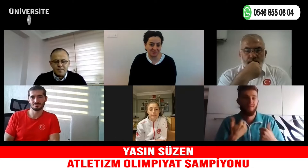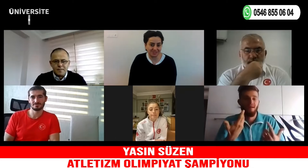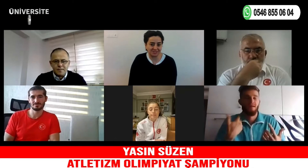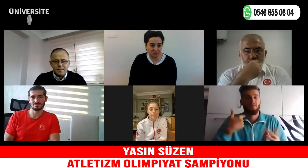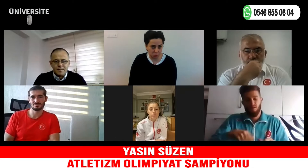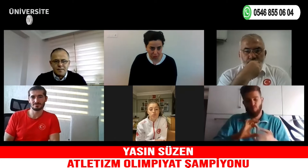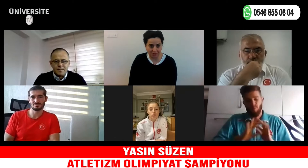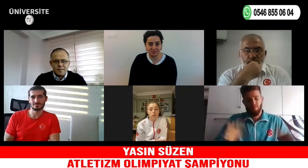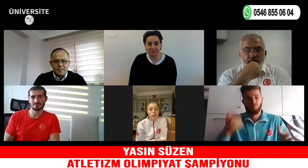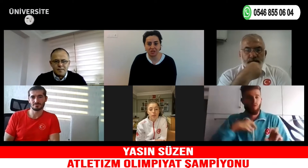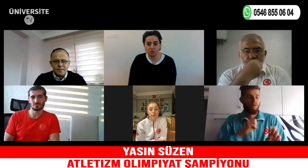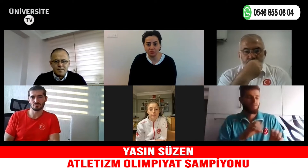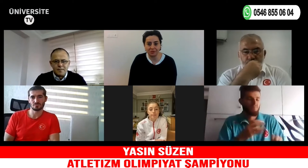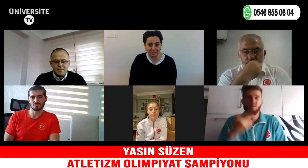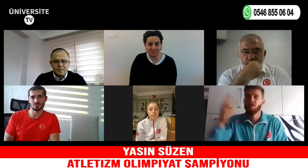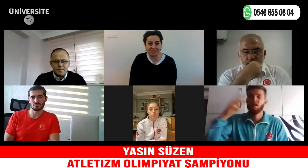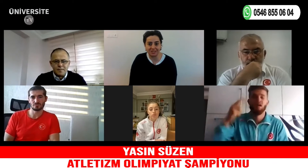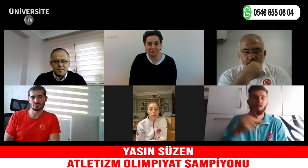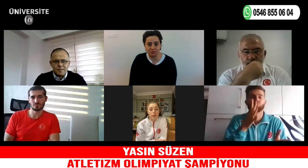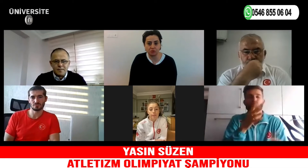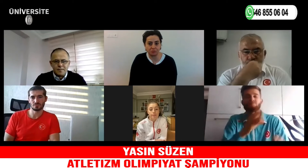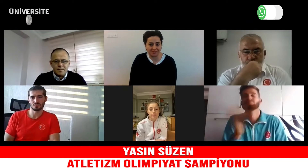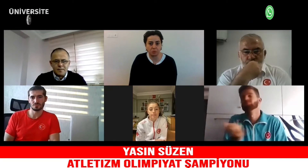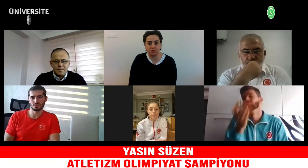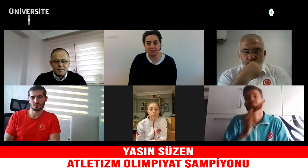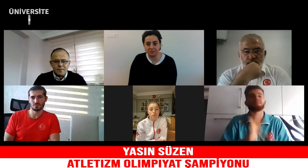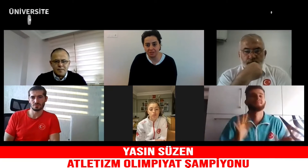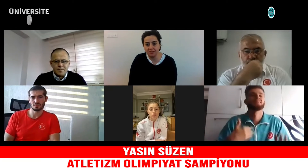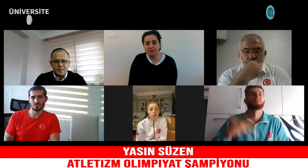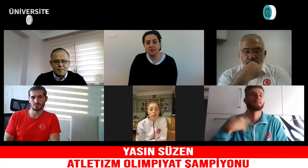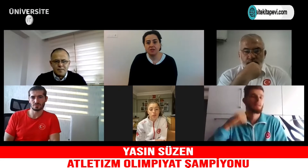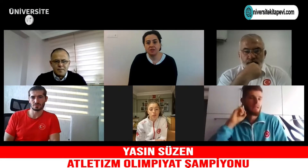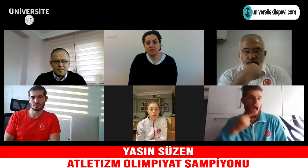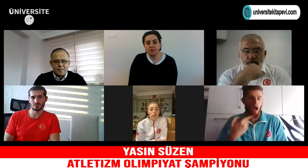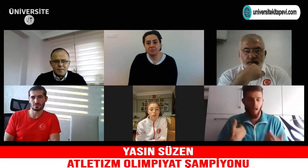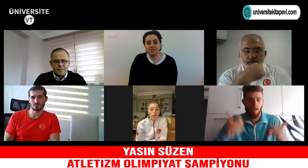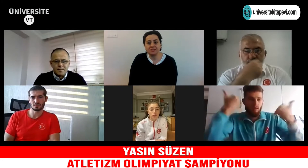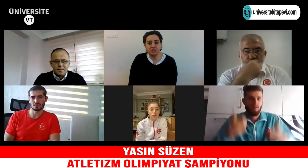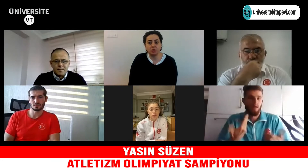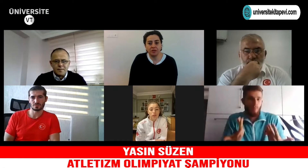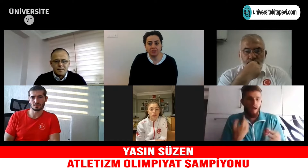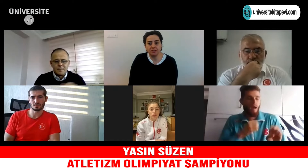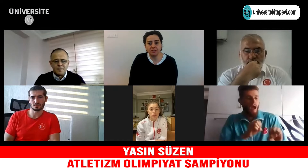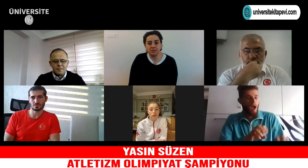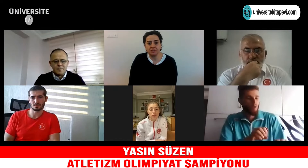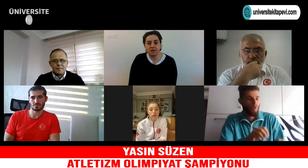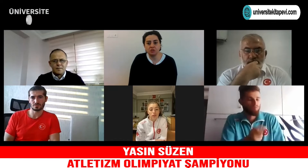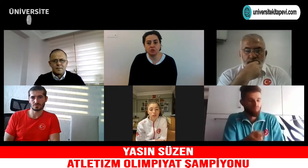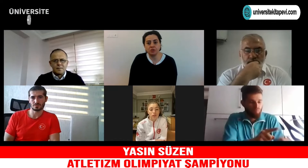engellerin kalkmasını istiyorum aslında daha çok. Gelecek kariyerimi düşündüğümde spor alanında. Bir sarı